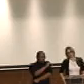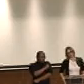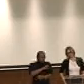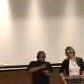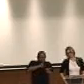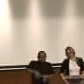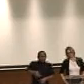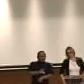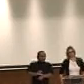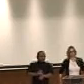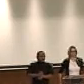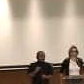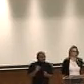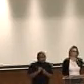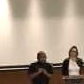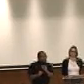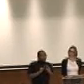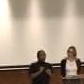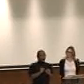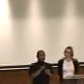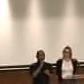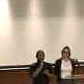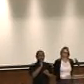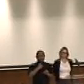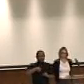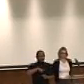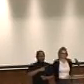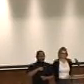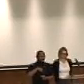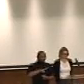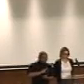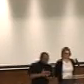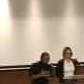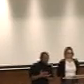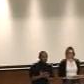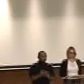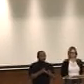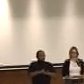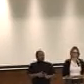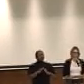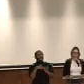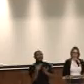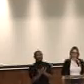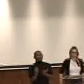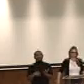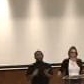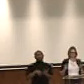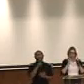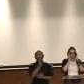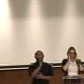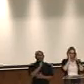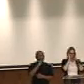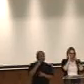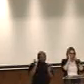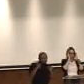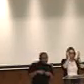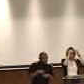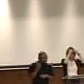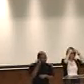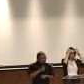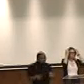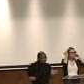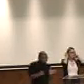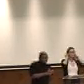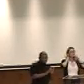assistência estudantil, porque grande parte dos problemas está na condição de permanência na escola. O sujeito não tem condição de chegar à escola, ele não tem renda